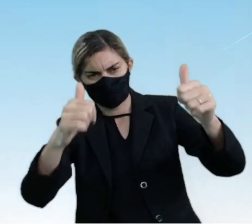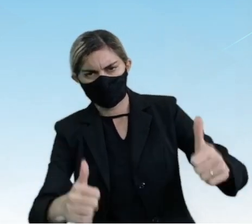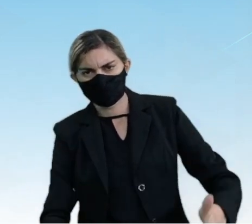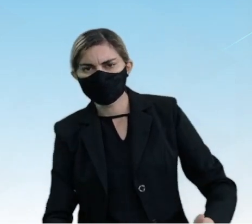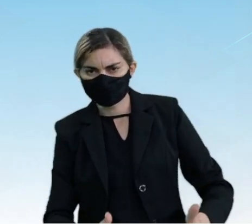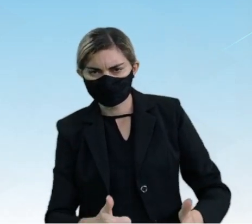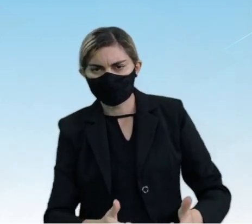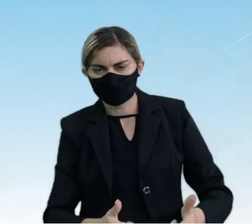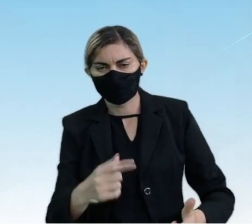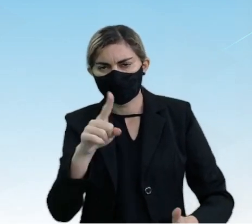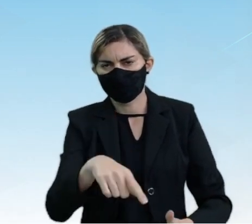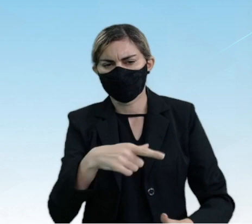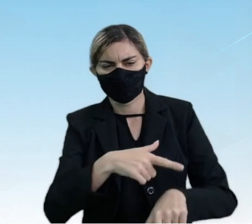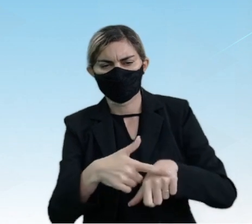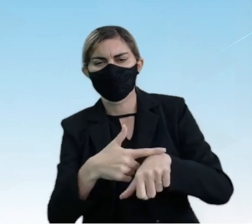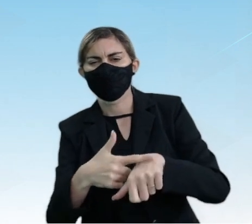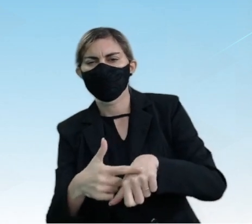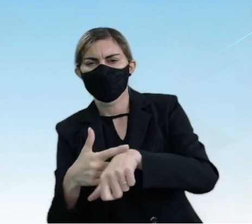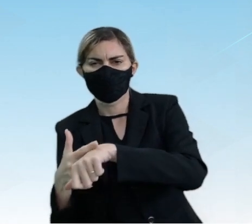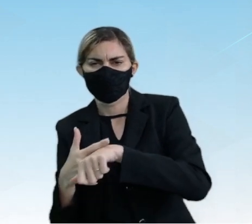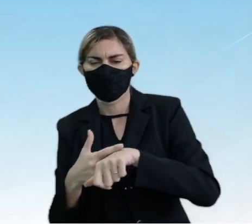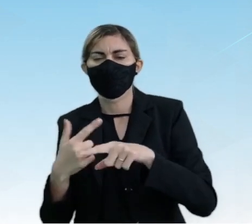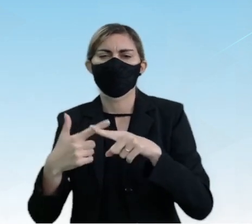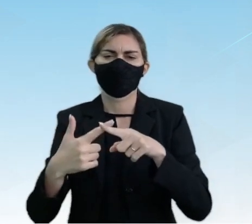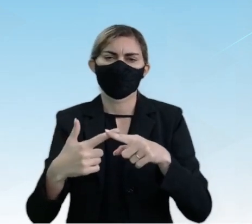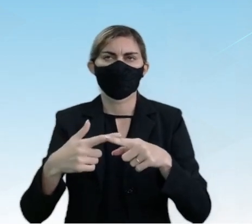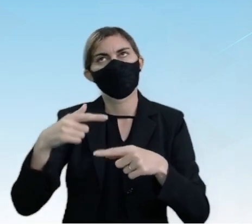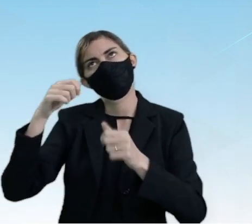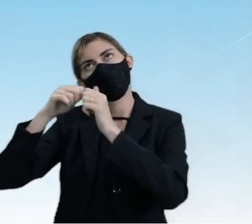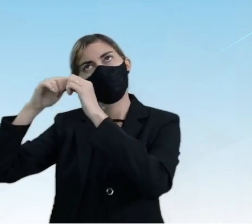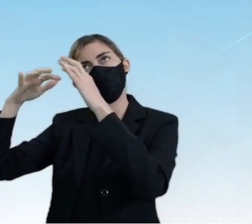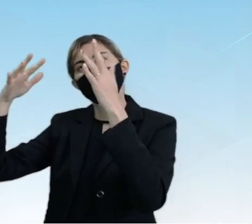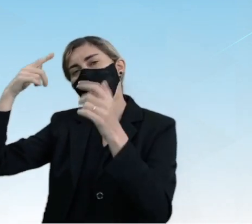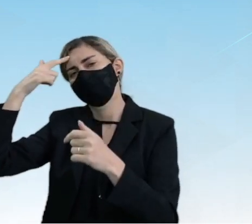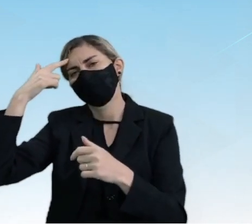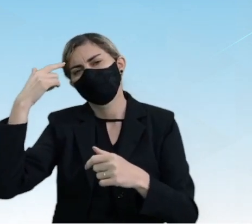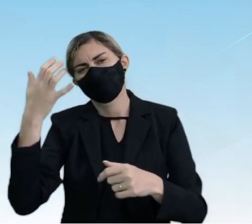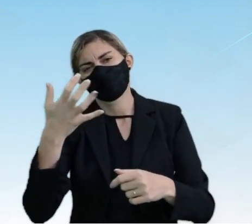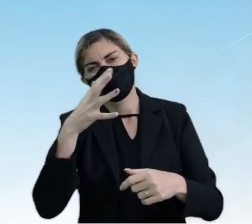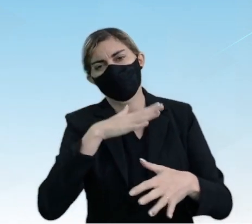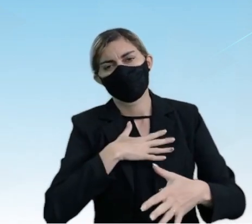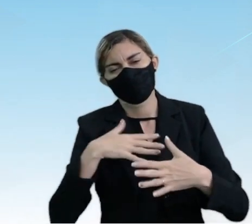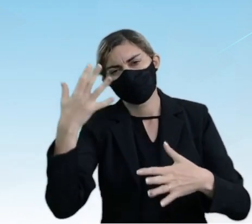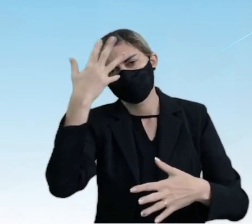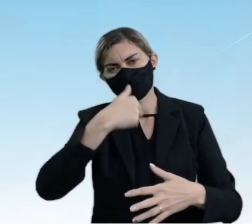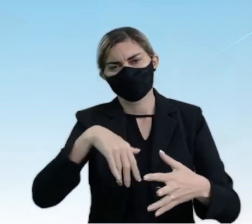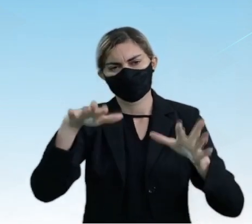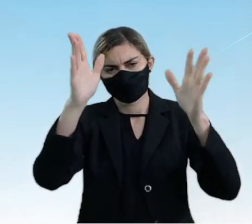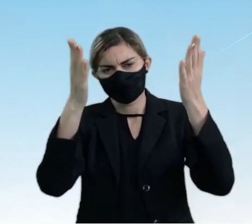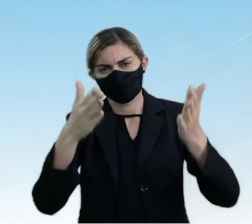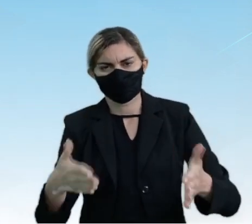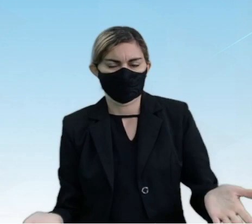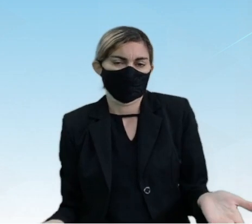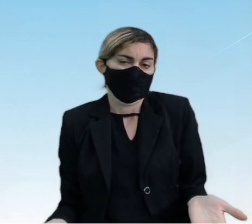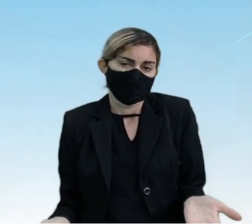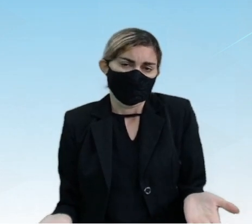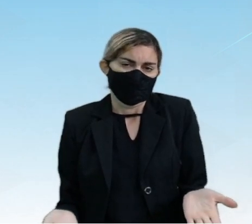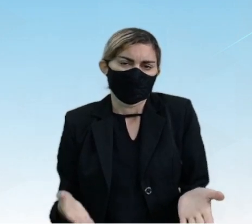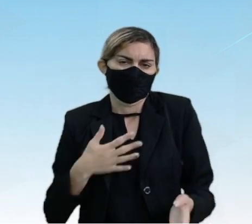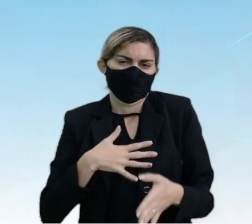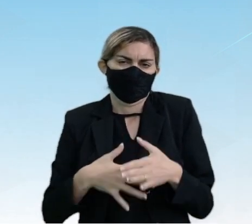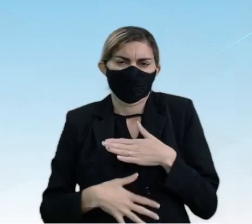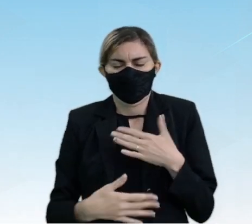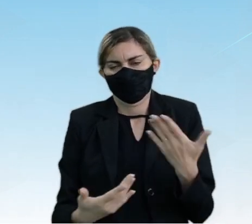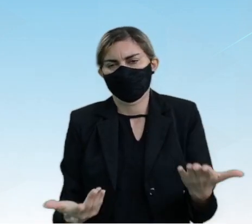deuses eram homens nus, né? Por quê? Porque havia um culto àquela beleza do corpo. Era comum cultuar a beleza